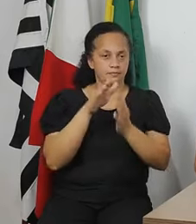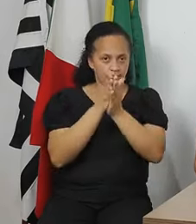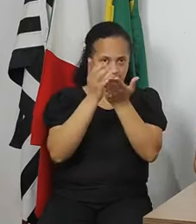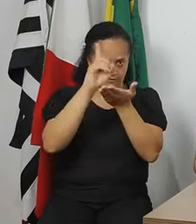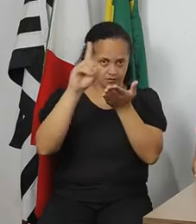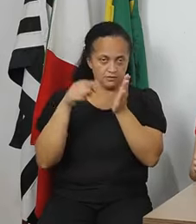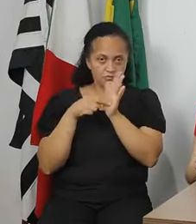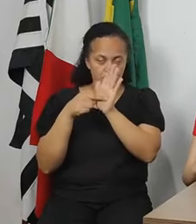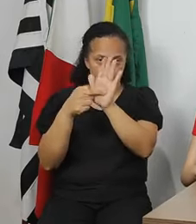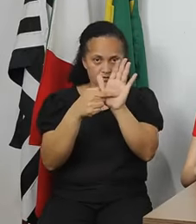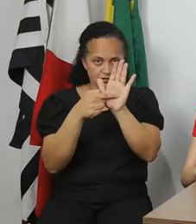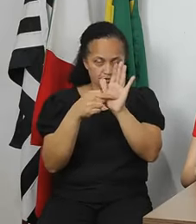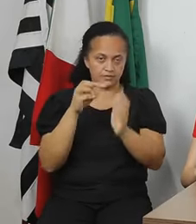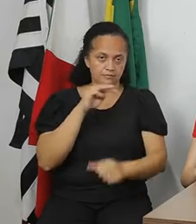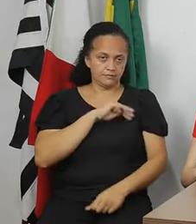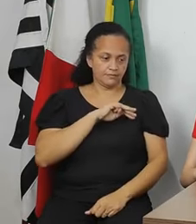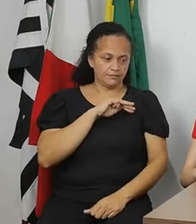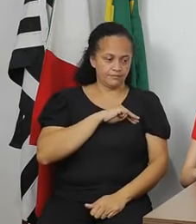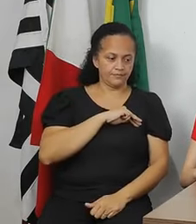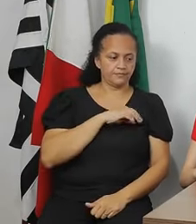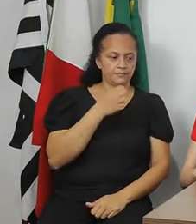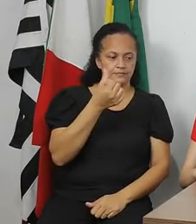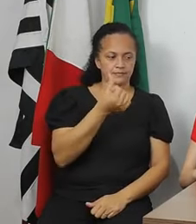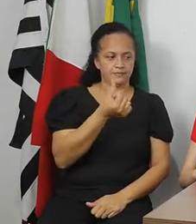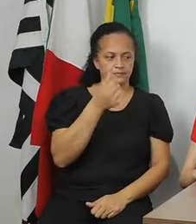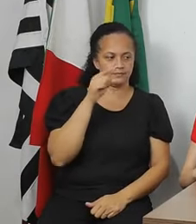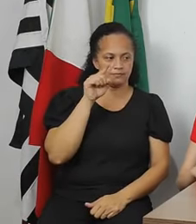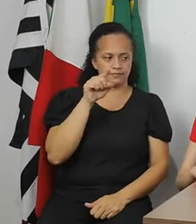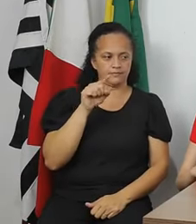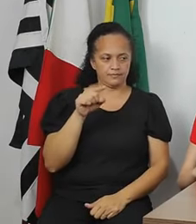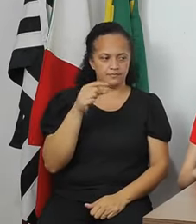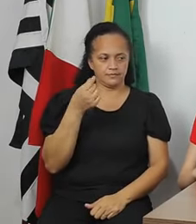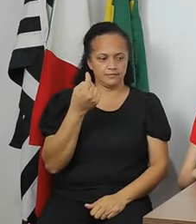Mateus 6,16. Vou abrir aqui.